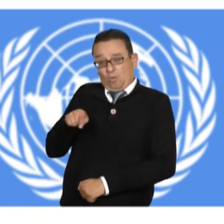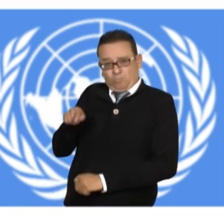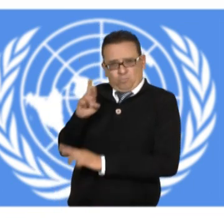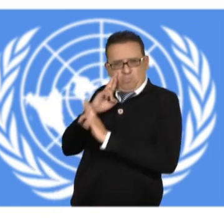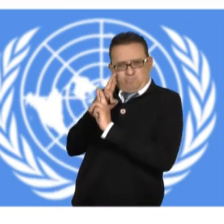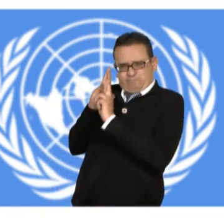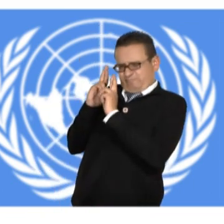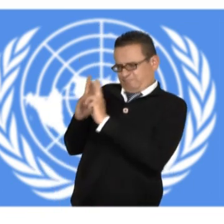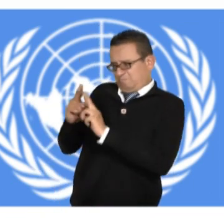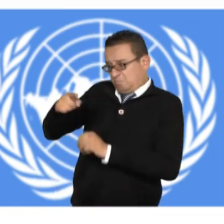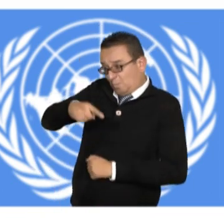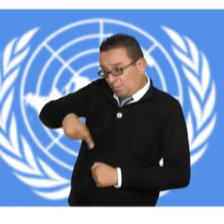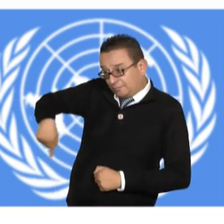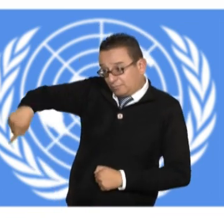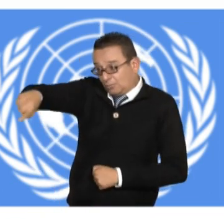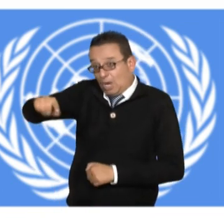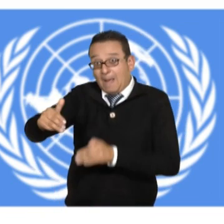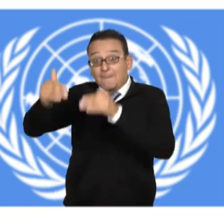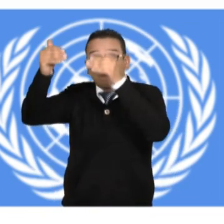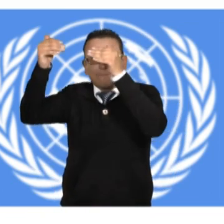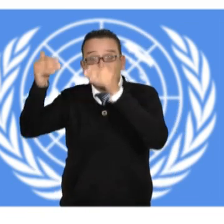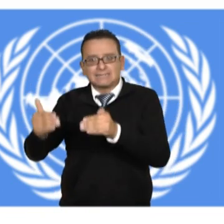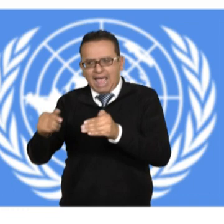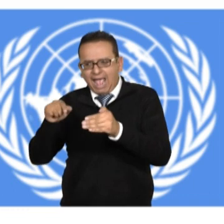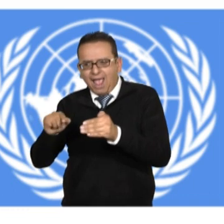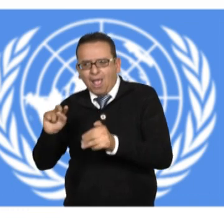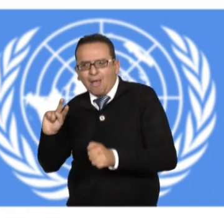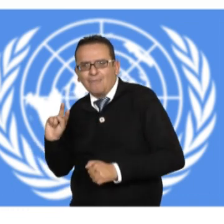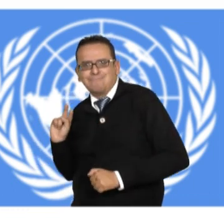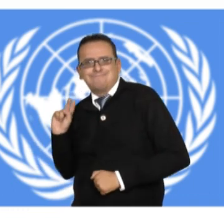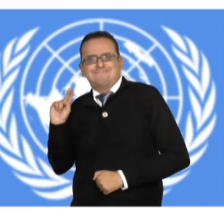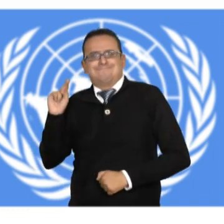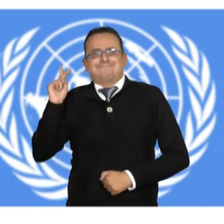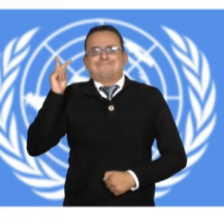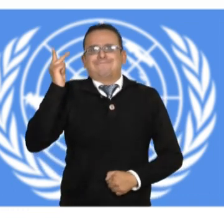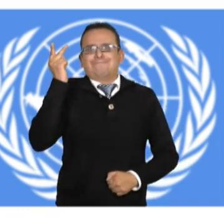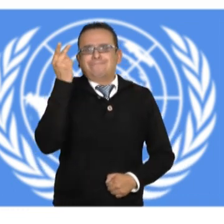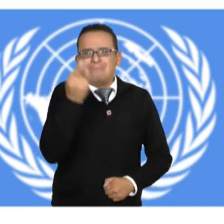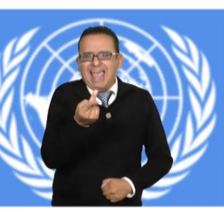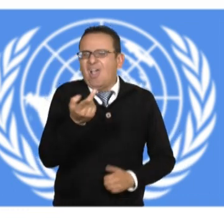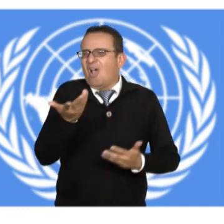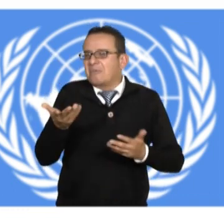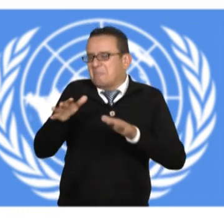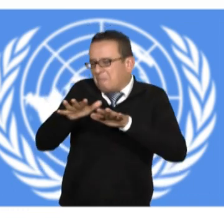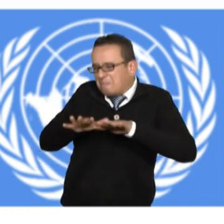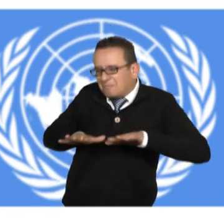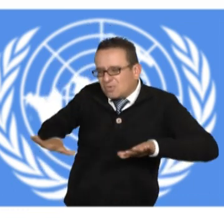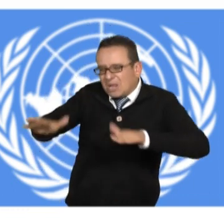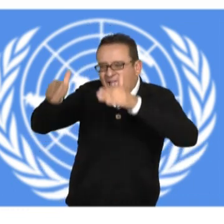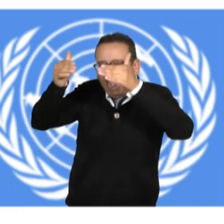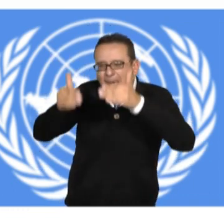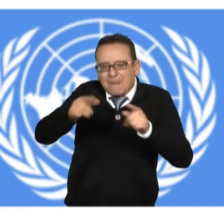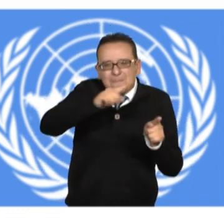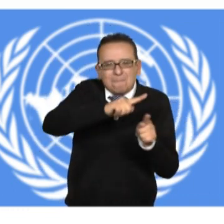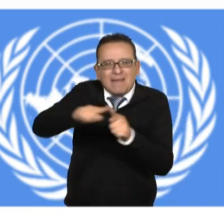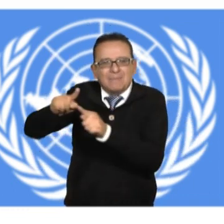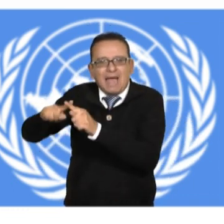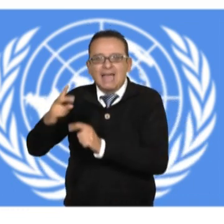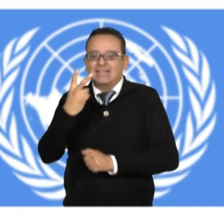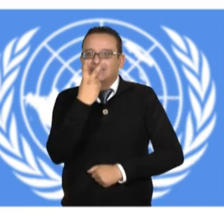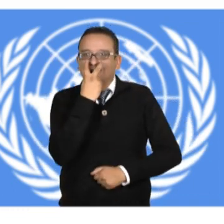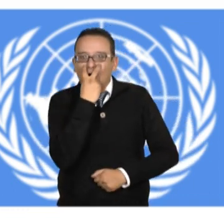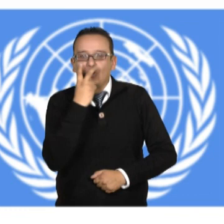E. Reconociendo que la discapacidad es un concepto que evoluciona y que resulta de la interacción entre las personas